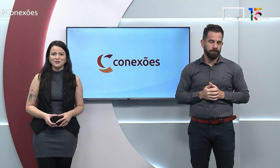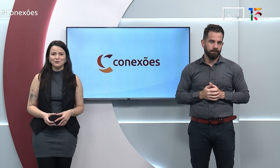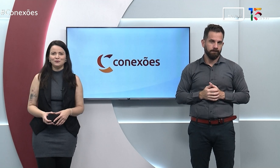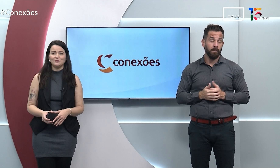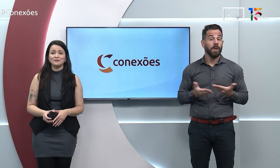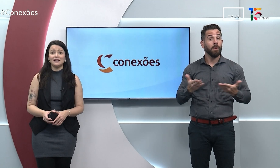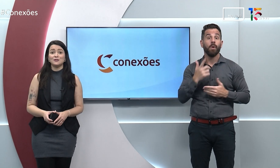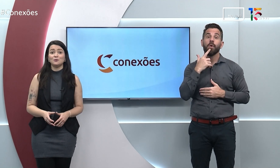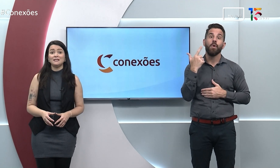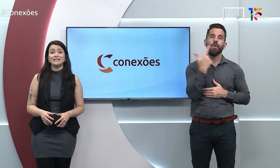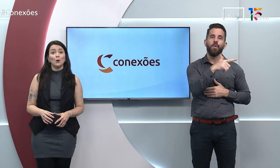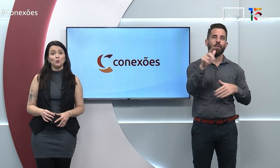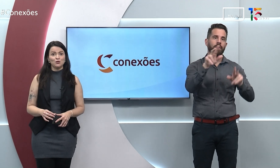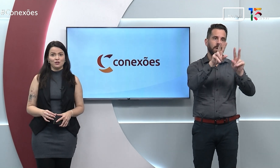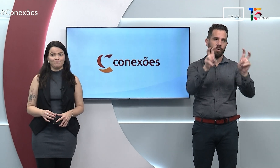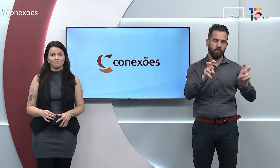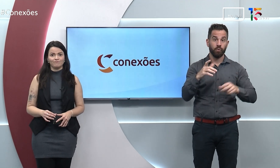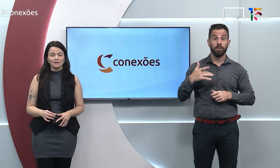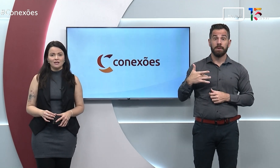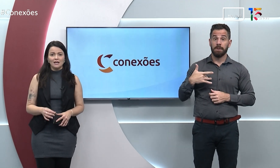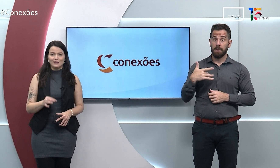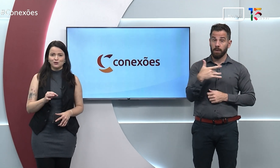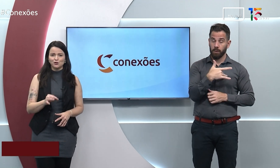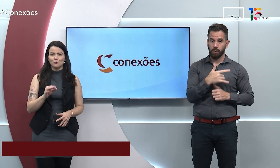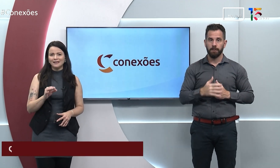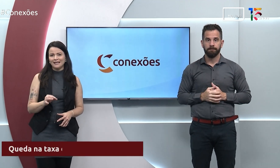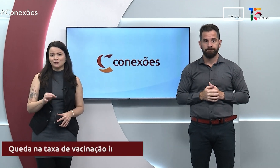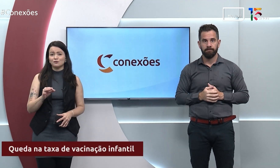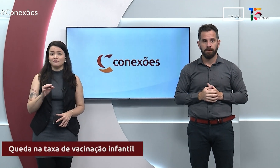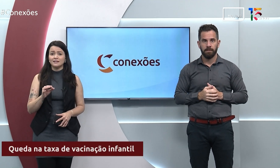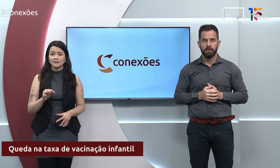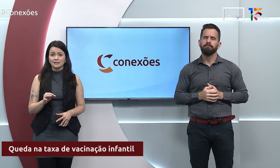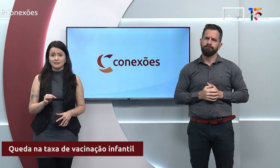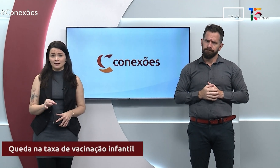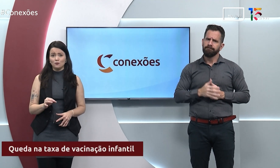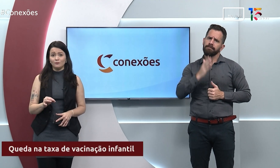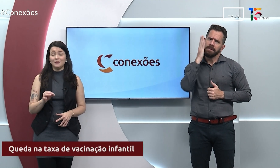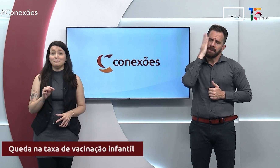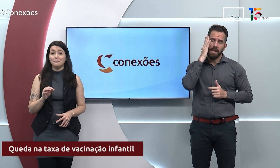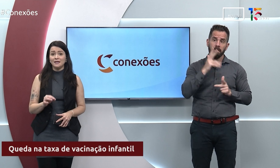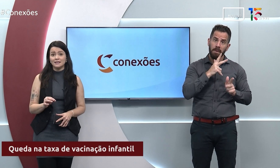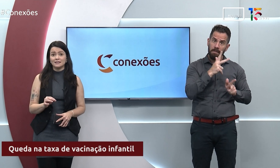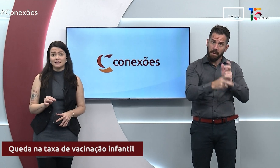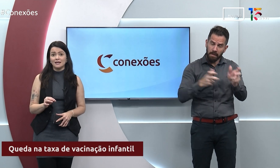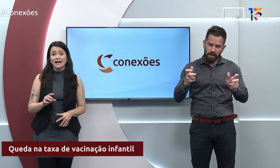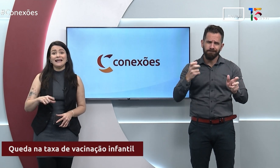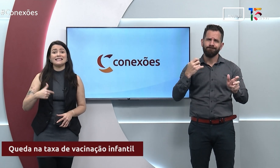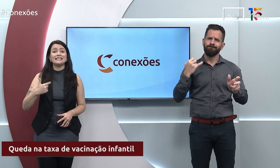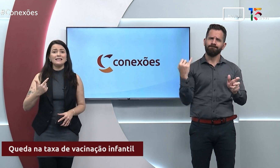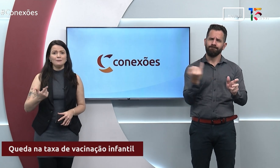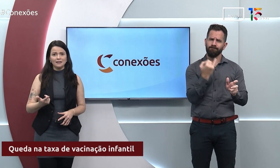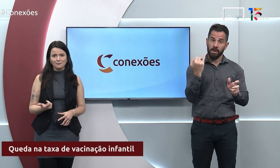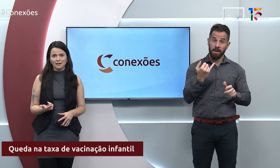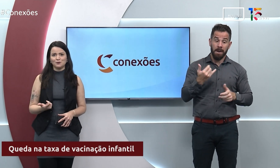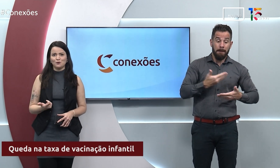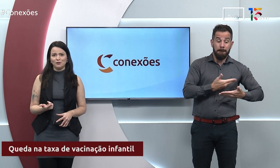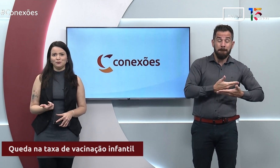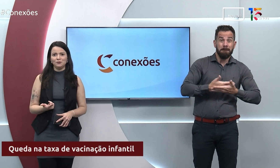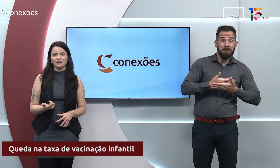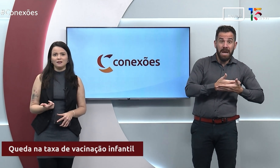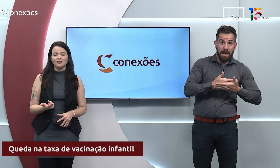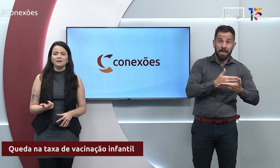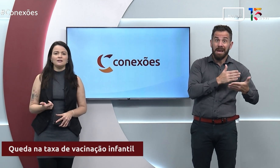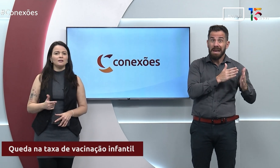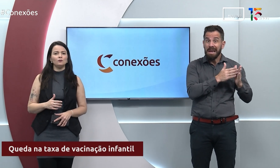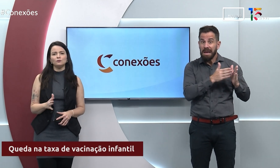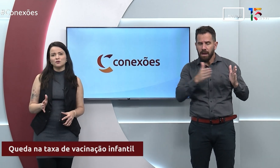Mudando de assunto, vamos falar sobre saúde. Atingir uma taxa de vacinação em bebês acima da meta de